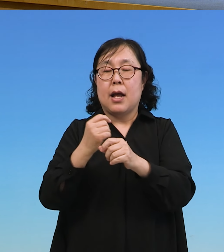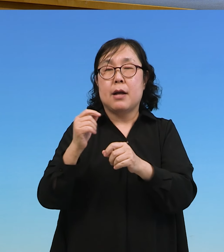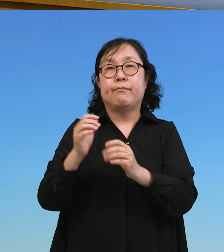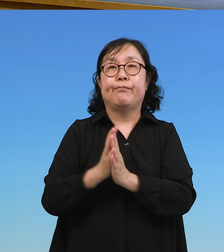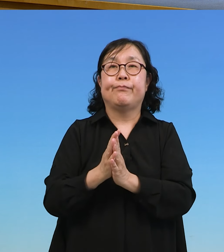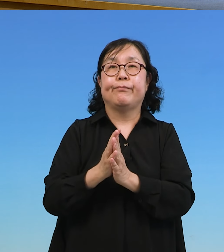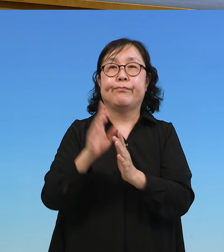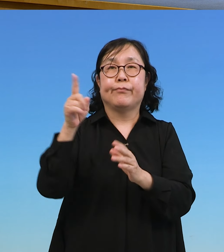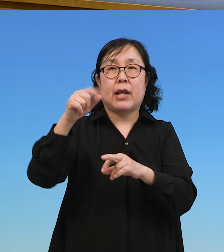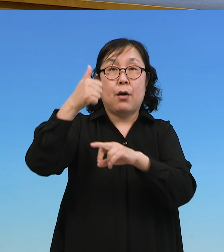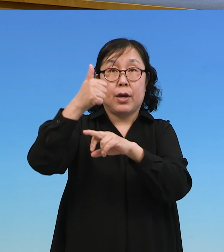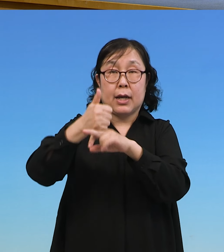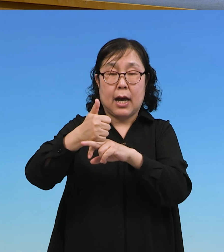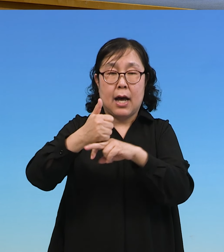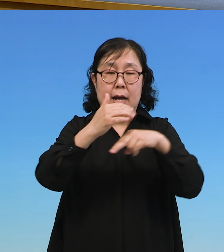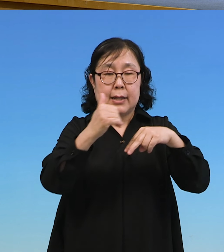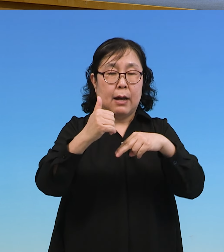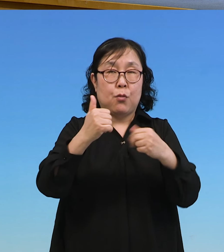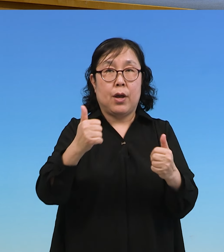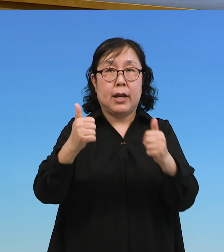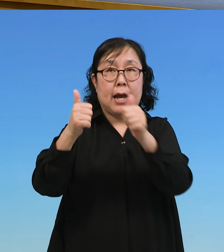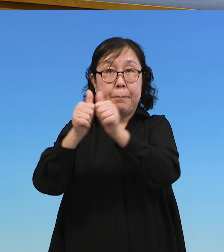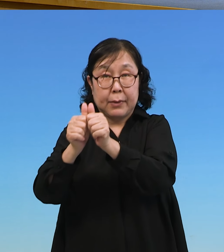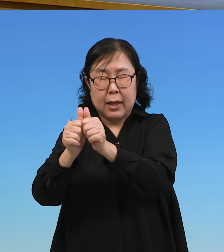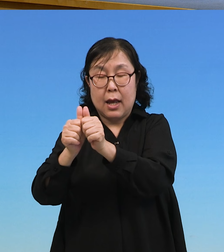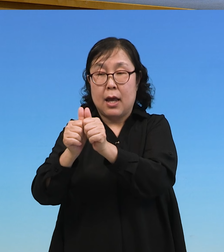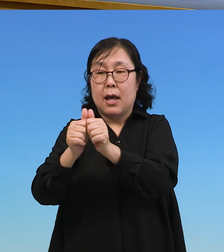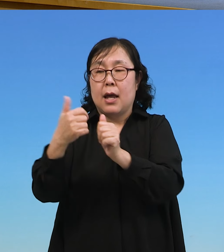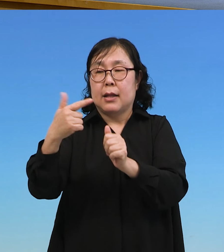가서 살았더라.